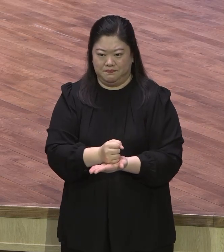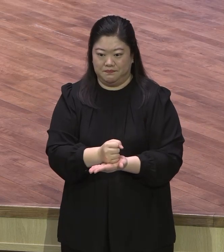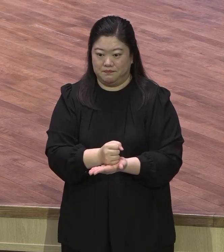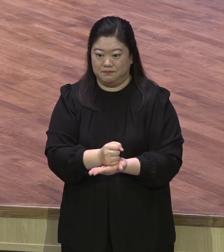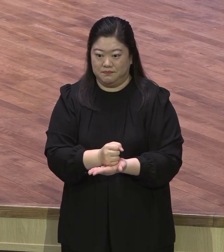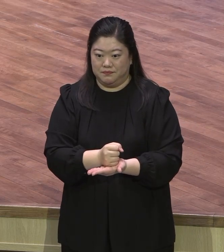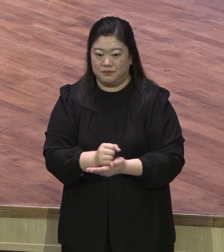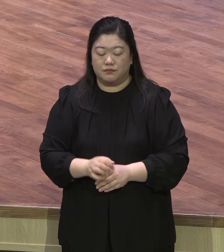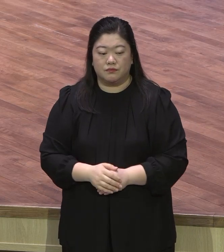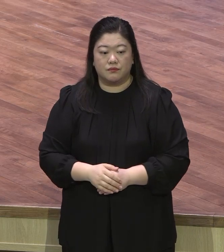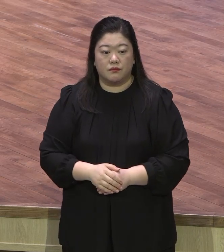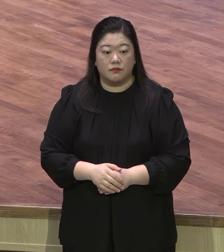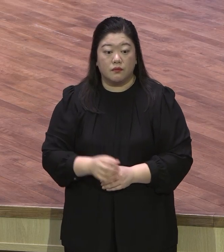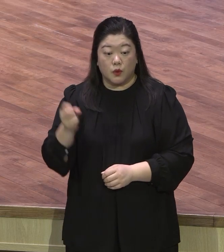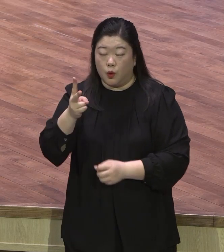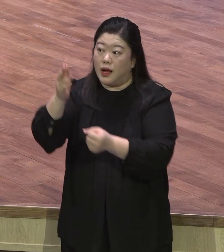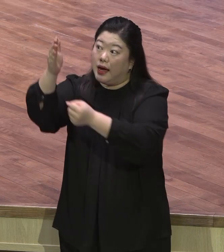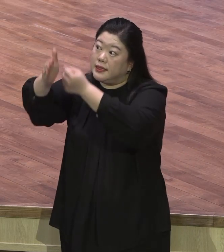거룩 그 자체에요.